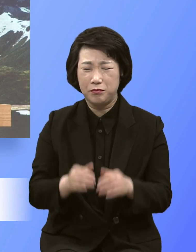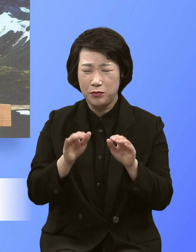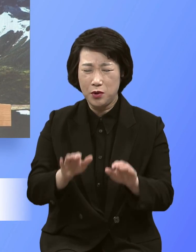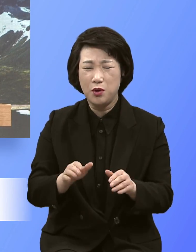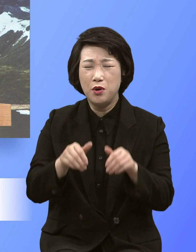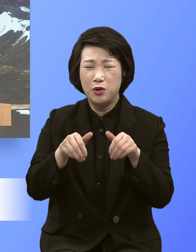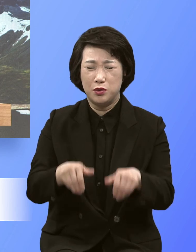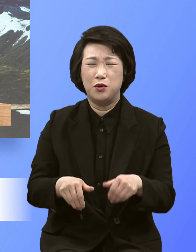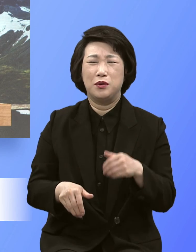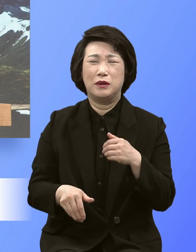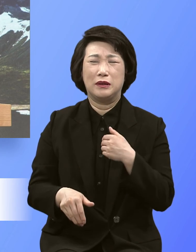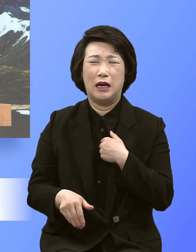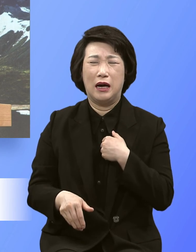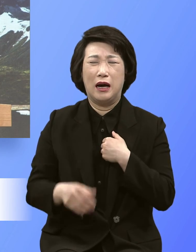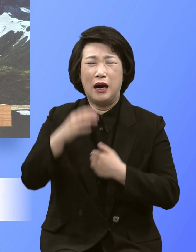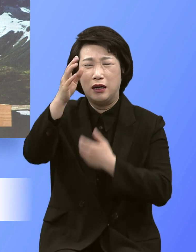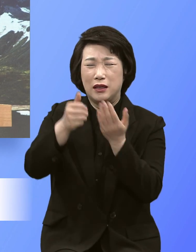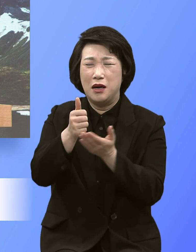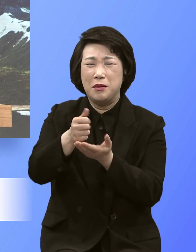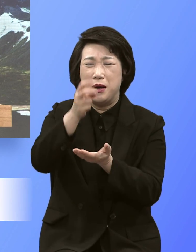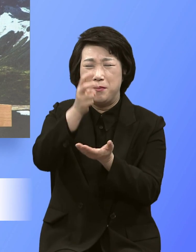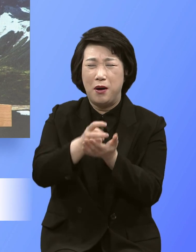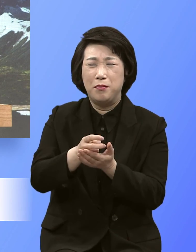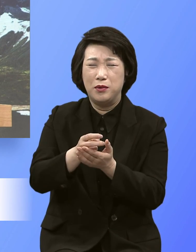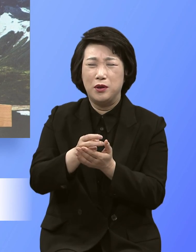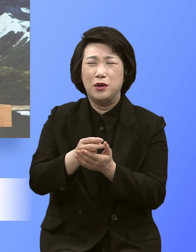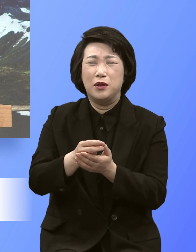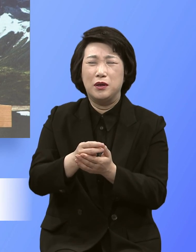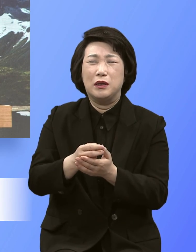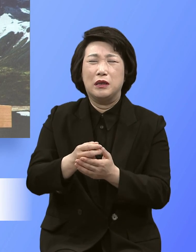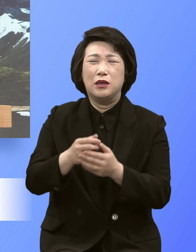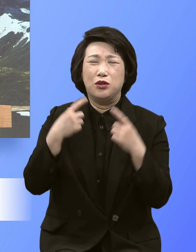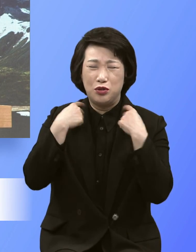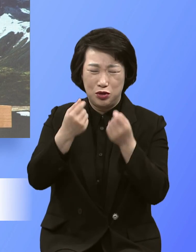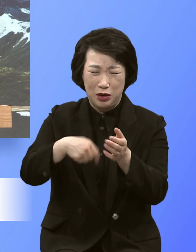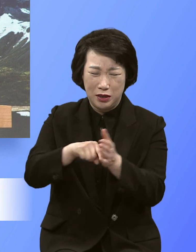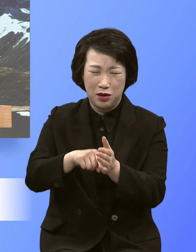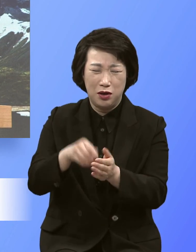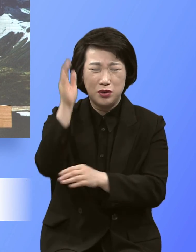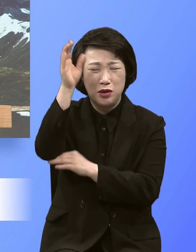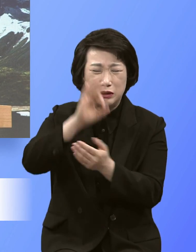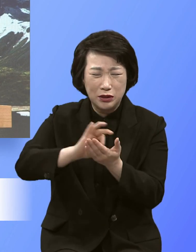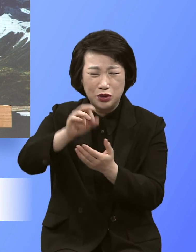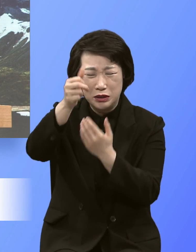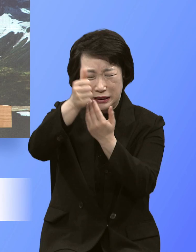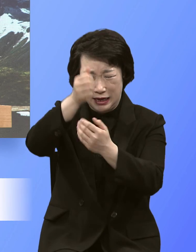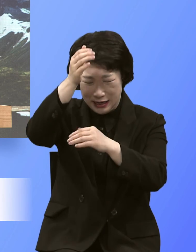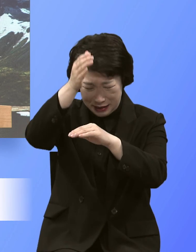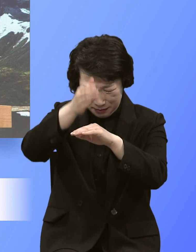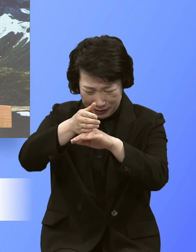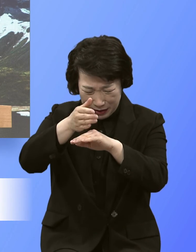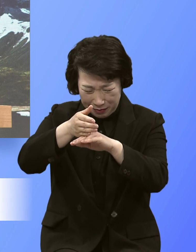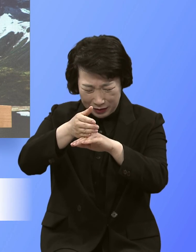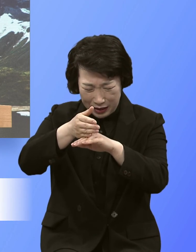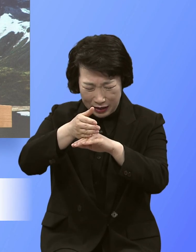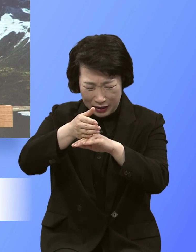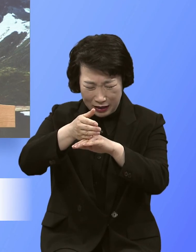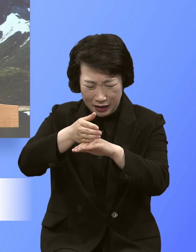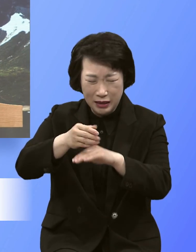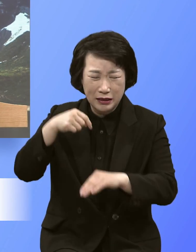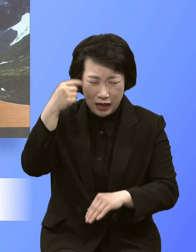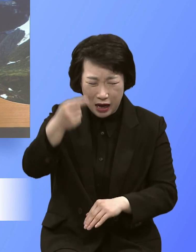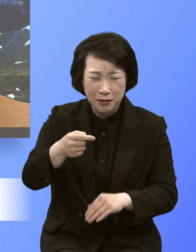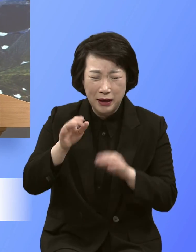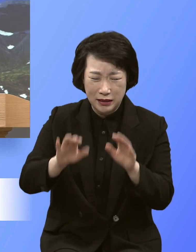오늘도 종을 하나님의 질서 유지를 위해서 써주신 주님 감사합니다.